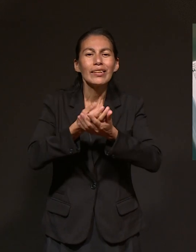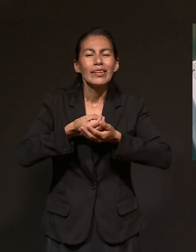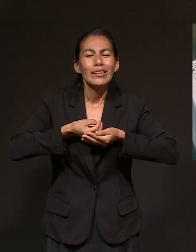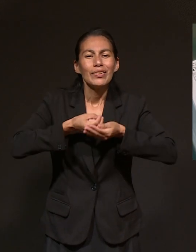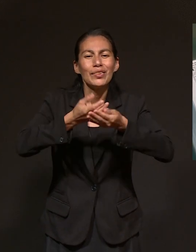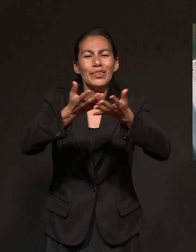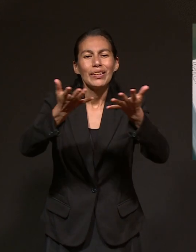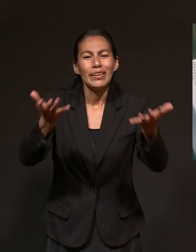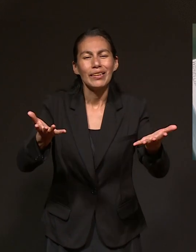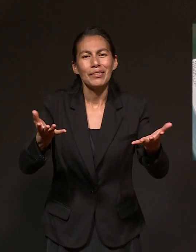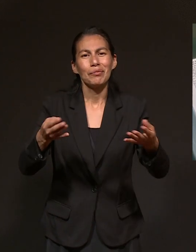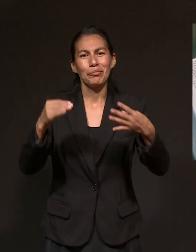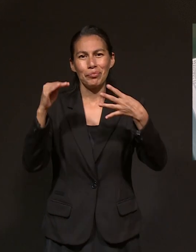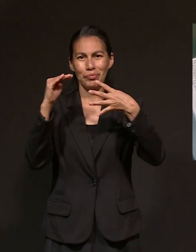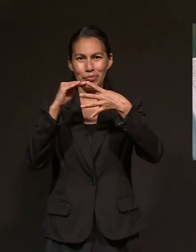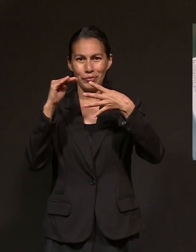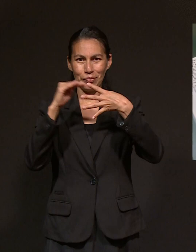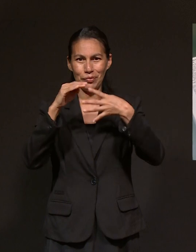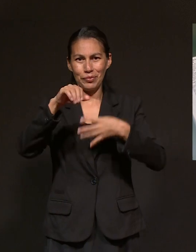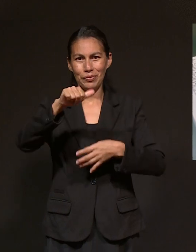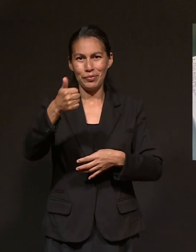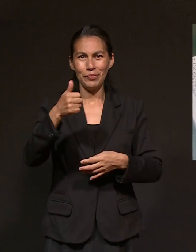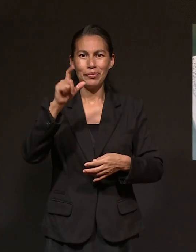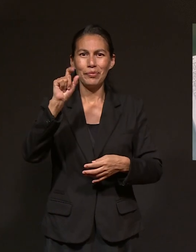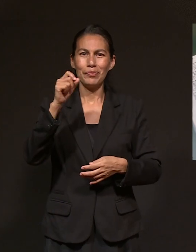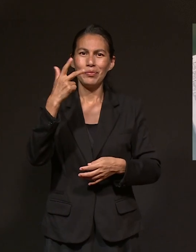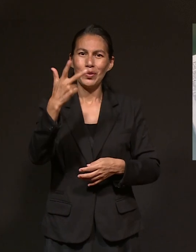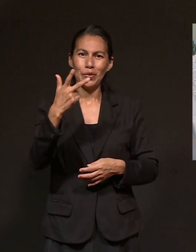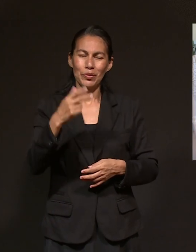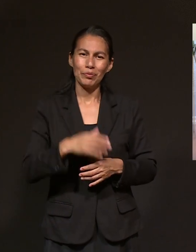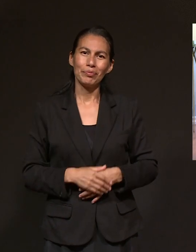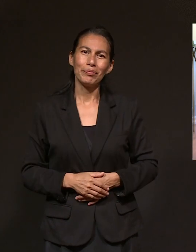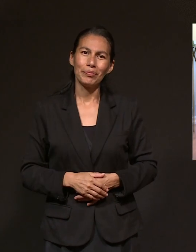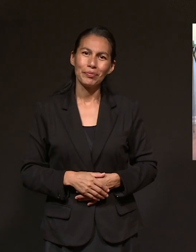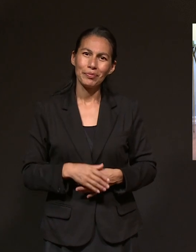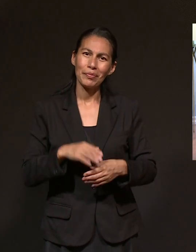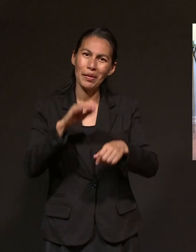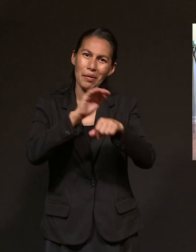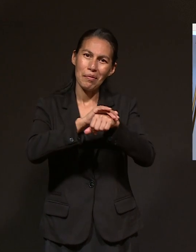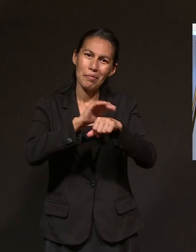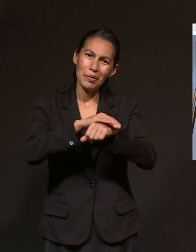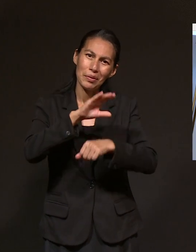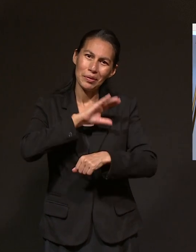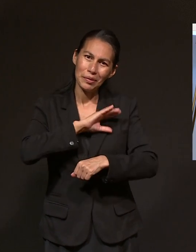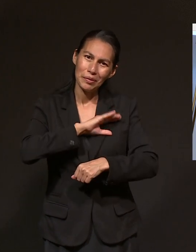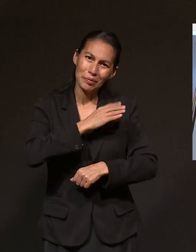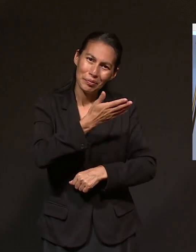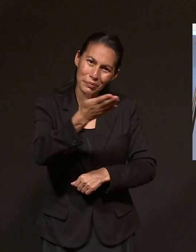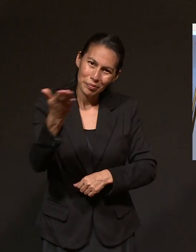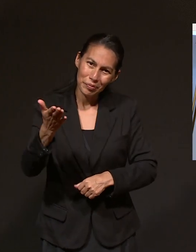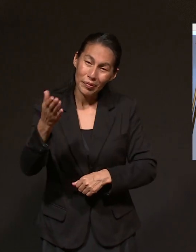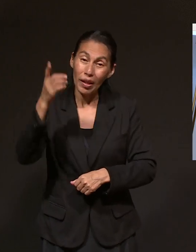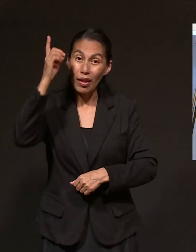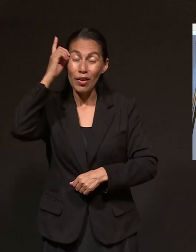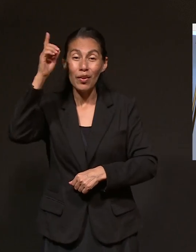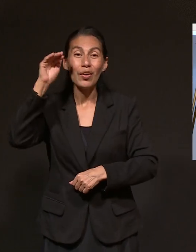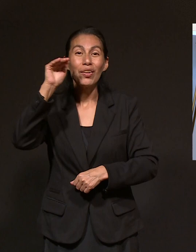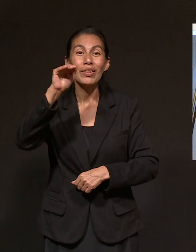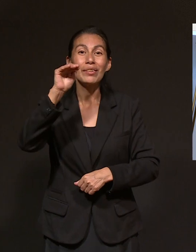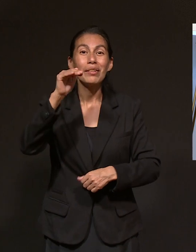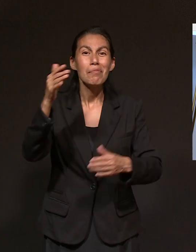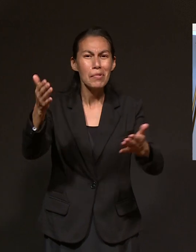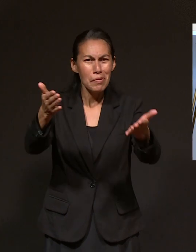Mateo 11 28 Queridos Allí está la invitación A venir a Él